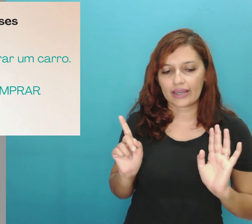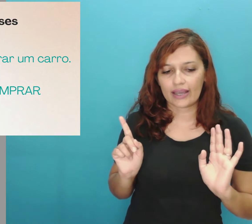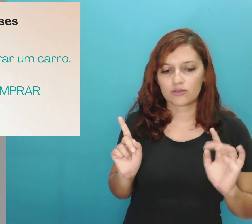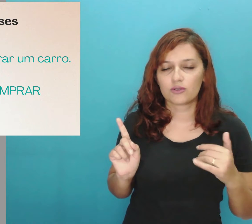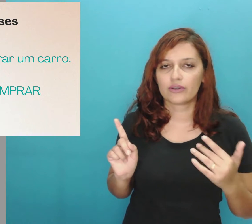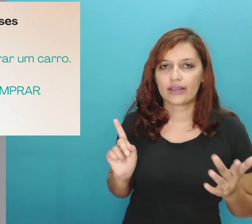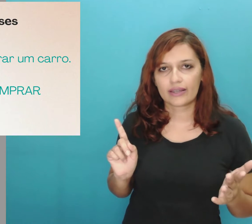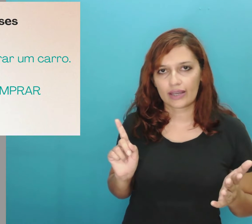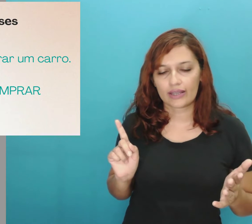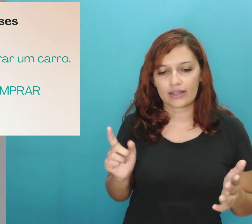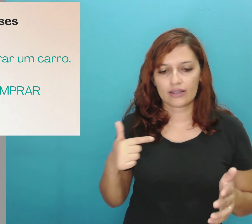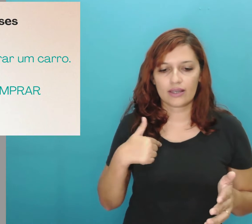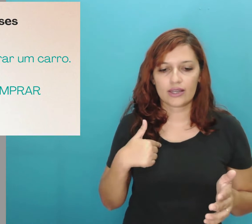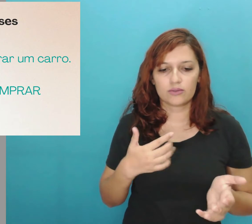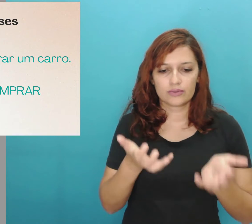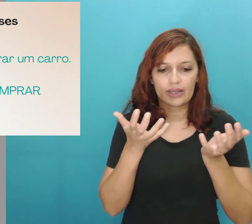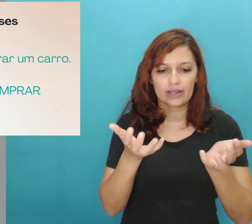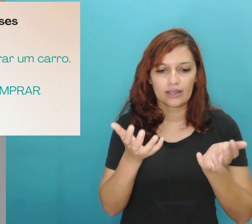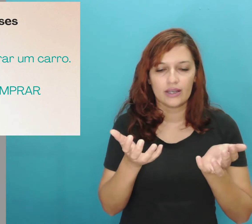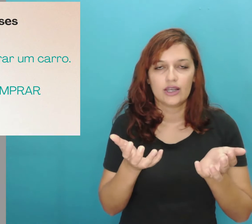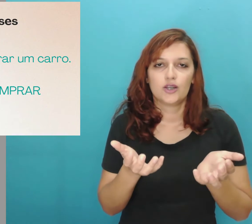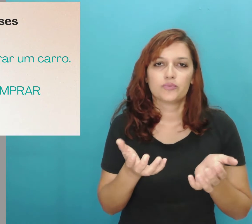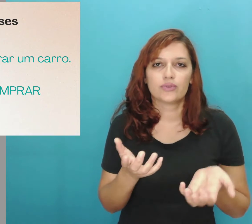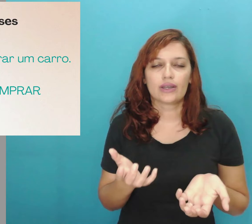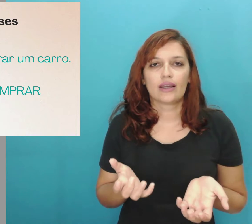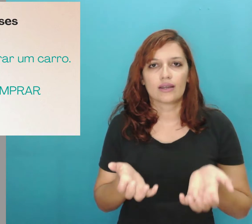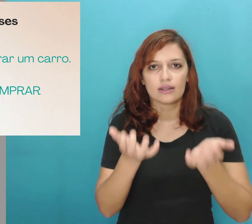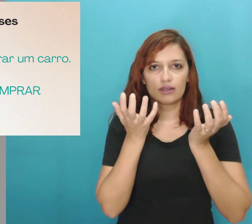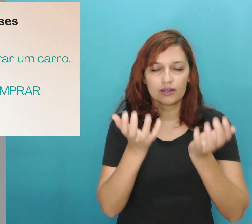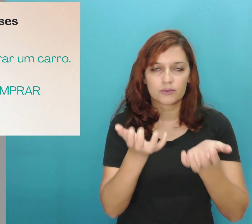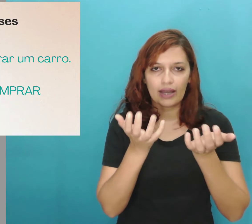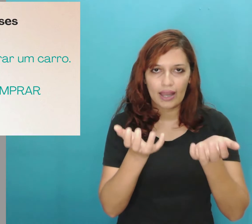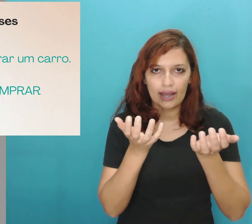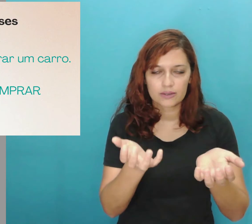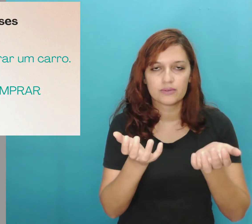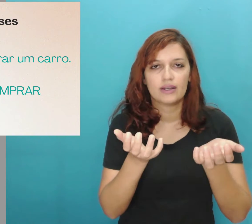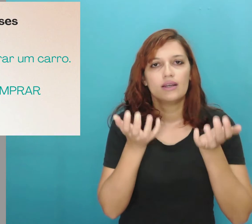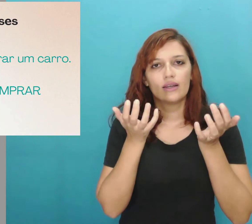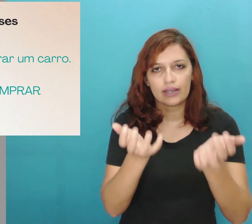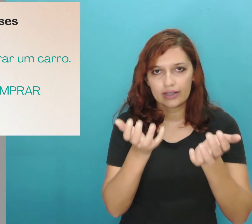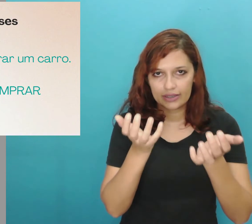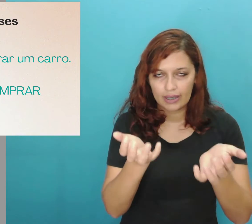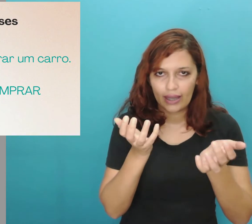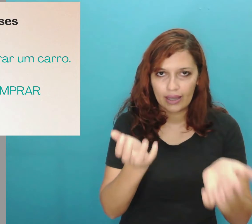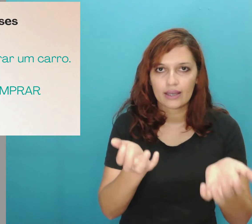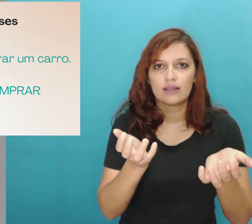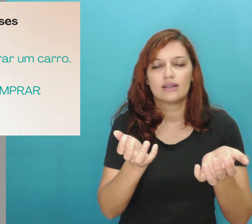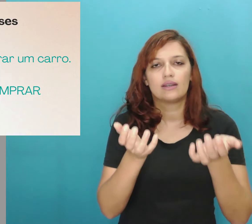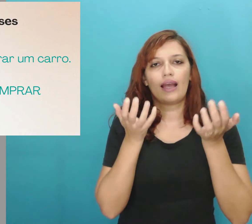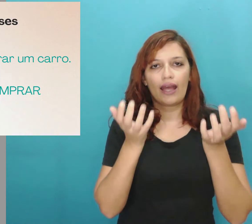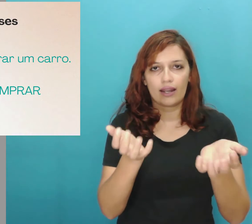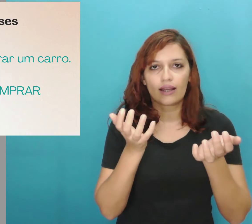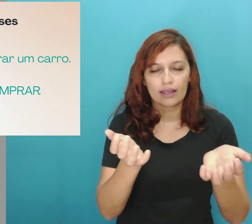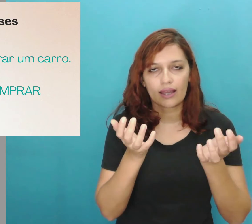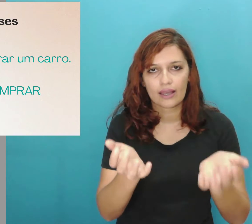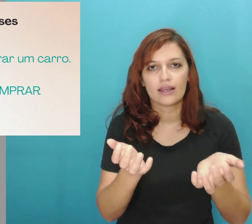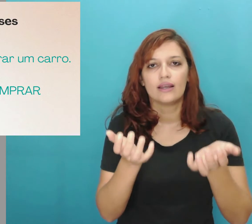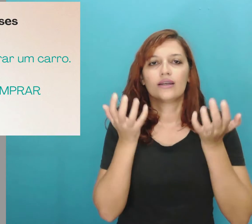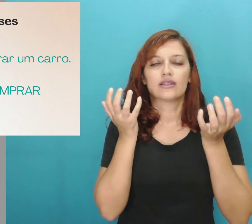quero, eu coloquei querer. Eu querer. Por quê? Eu quero, ele quer, ela quer,